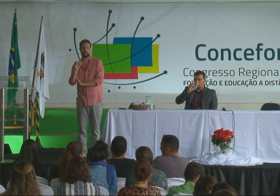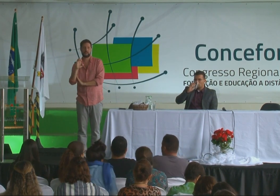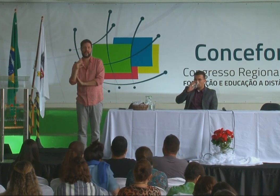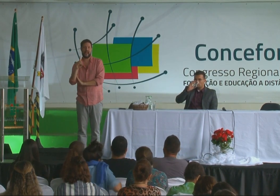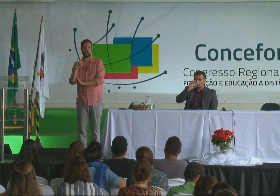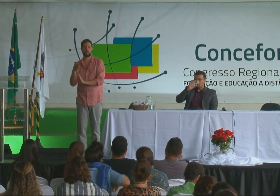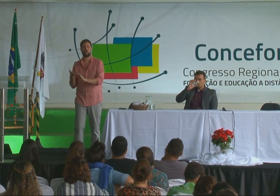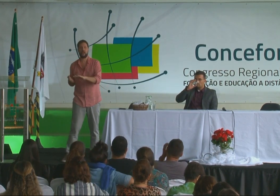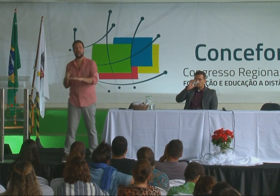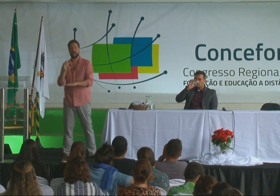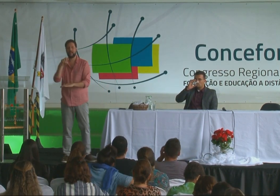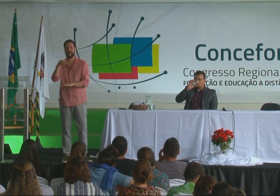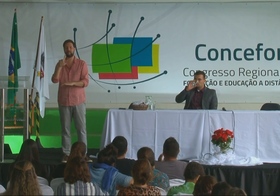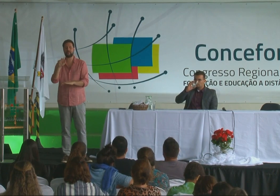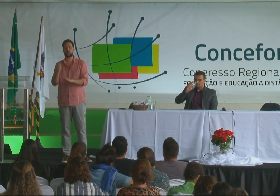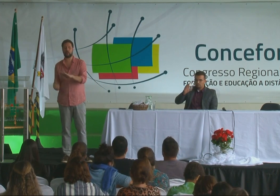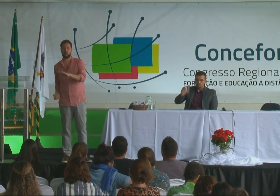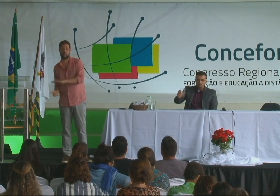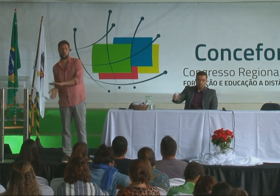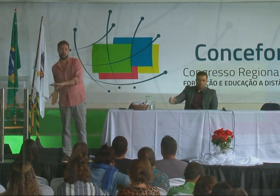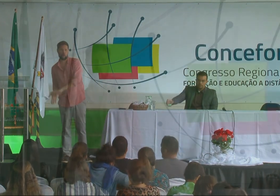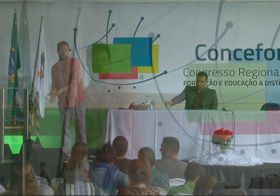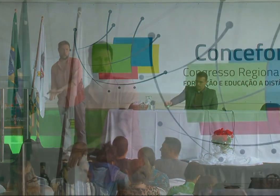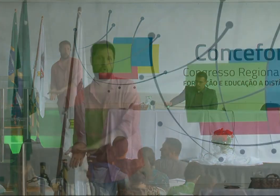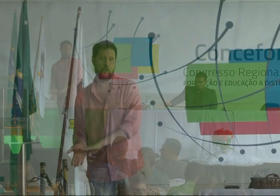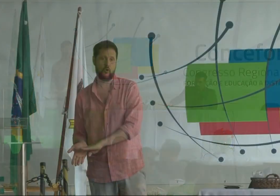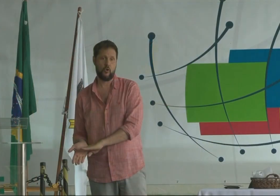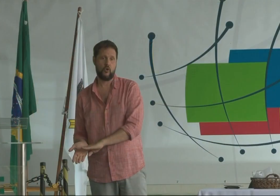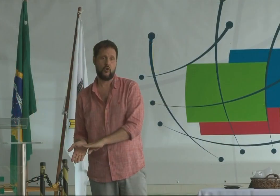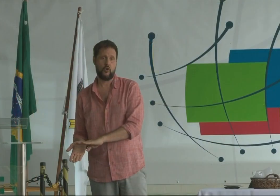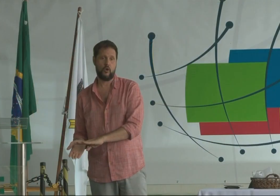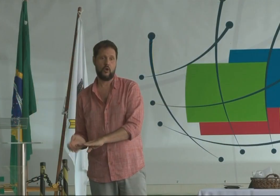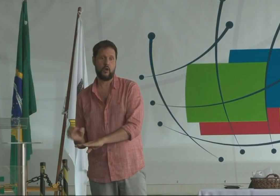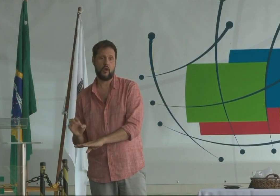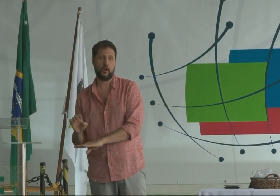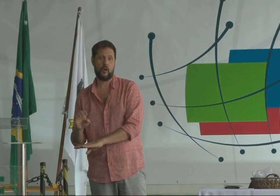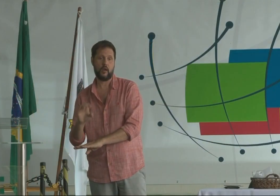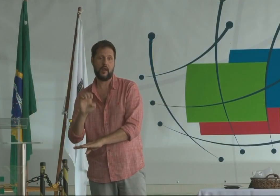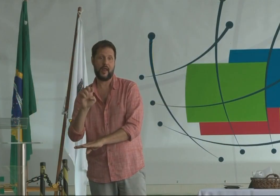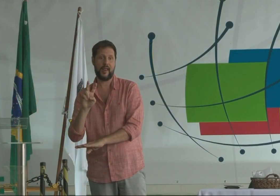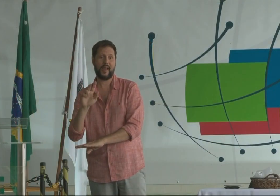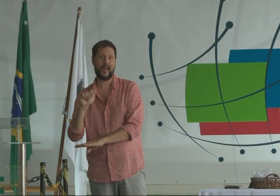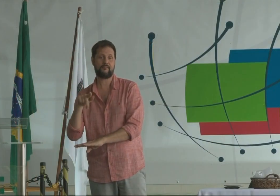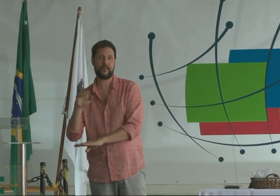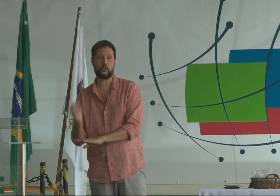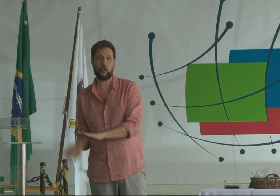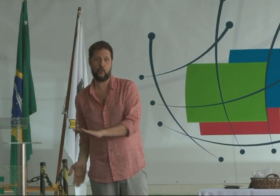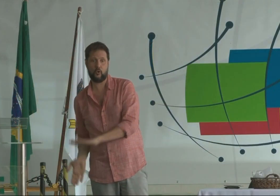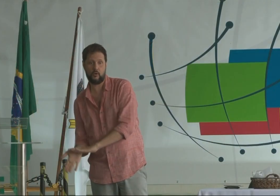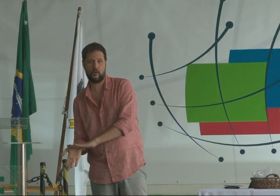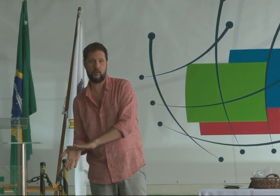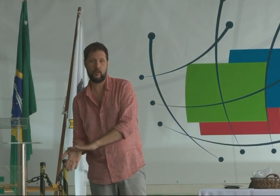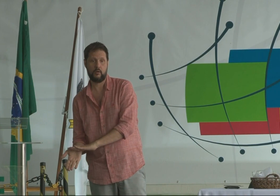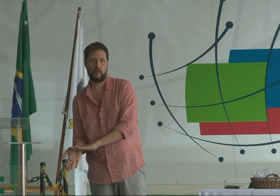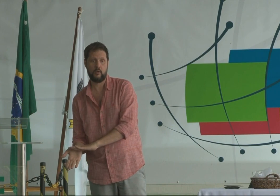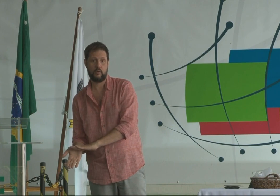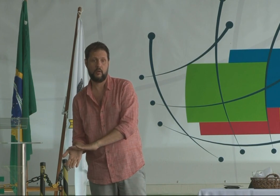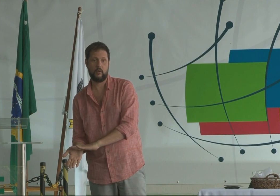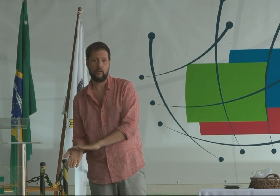arquivou o processo e a coisa não andou a partir daí. Foi aprovado, está no primeiro presente, mas sempre atentado. A questão ficou parada,